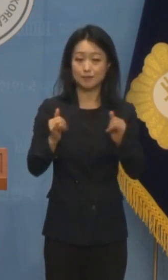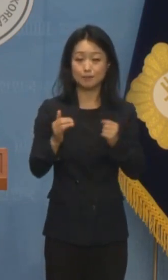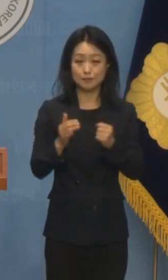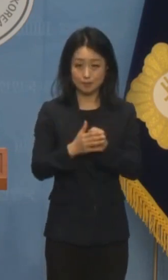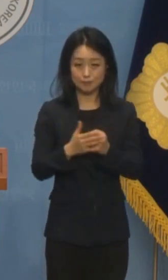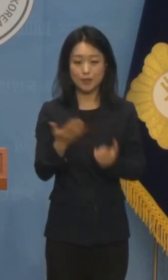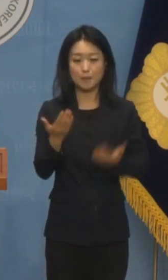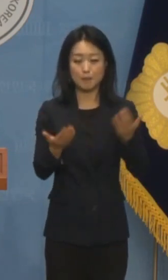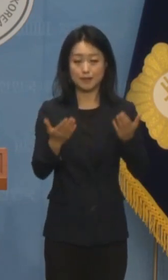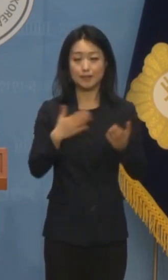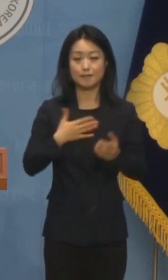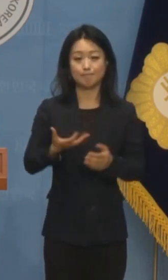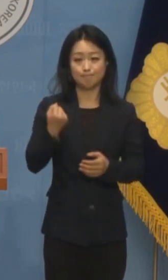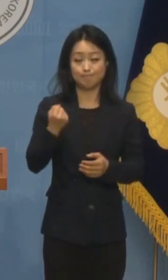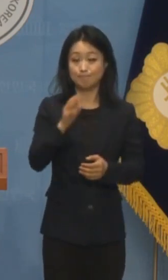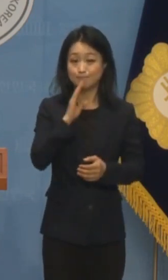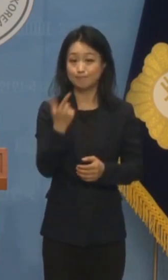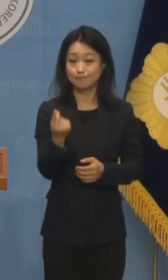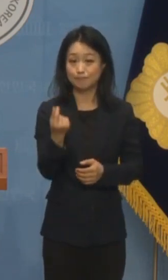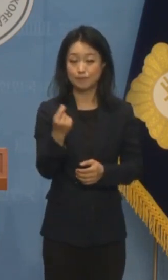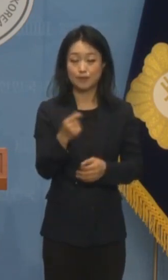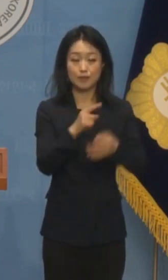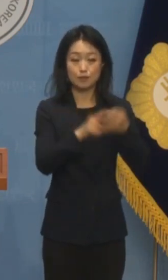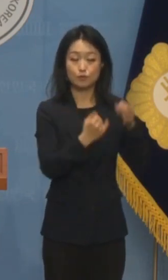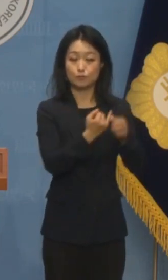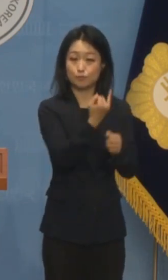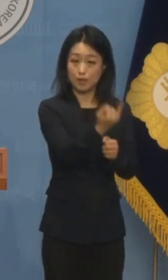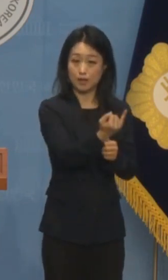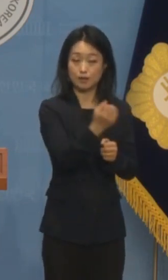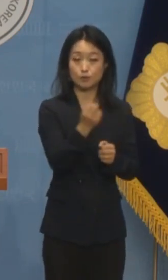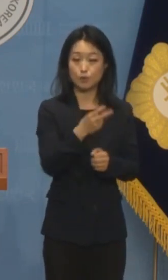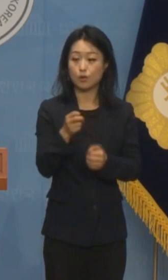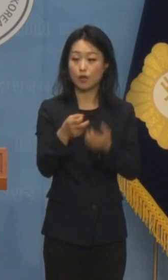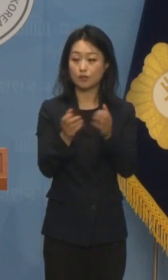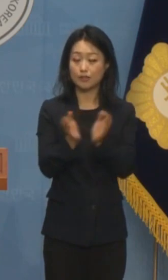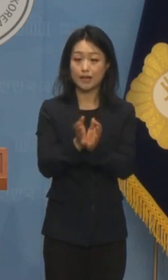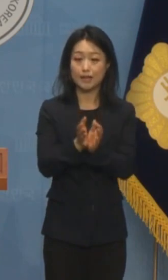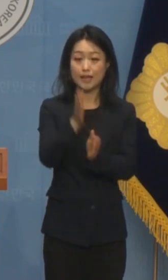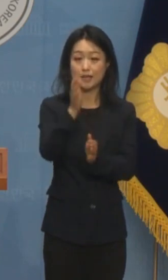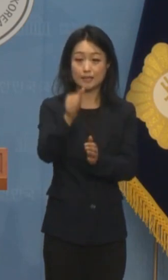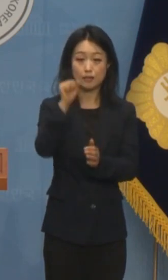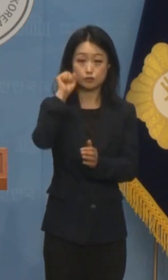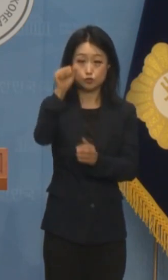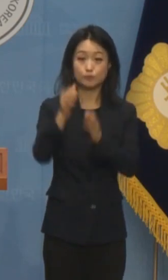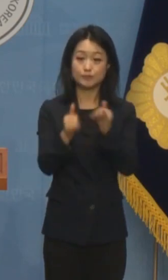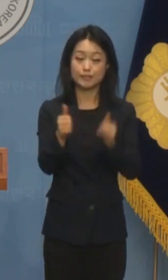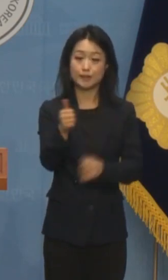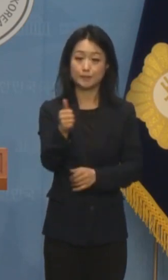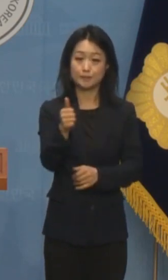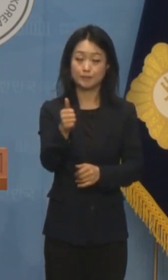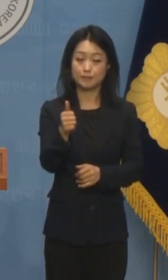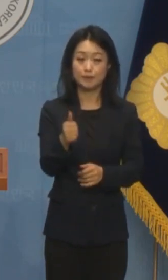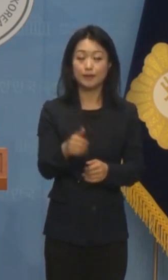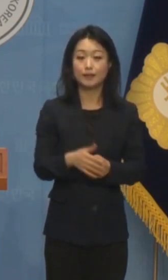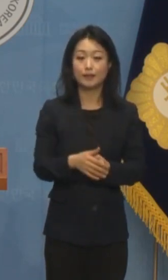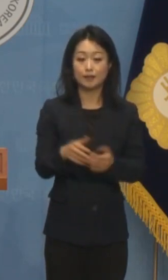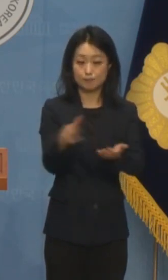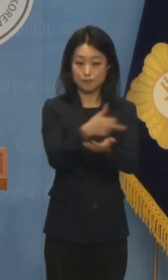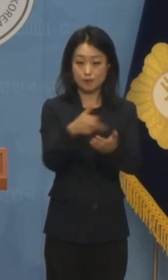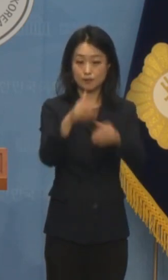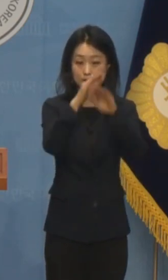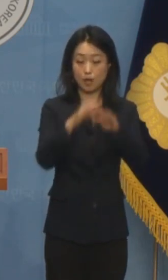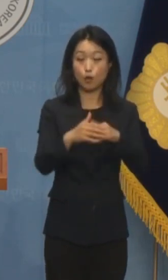대통령의 배우자로서 여당의 대표였고 대표가 되려는 사람으로서 모든 판단은